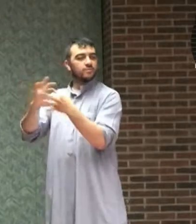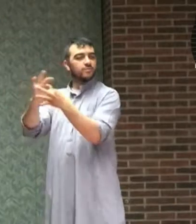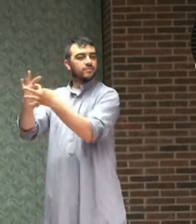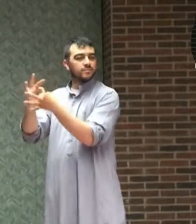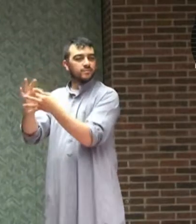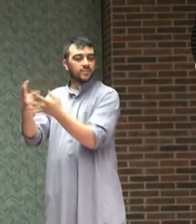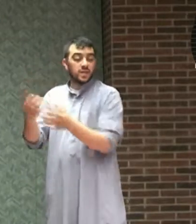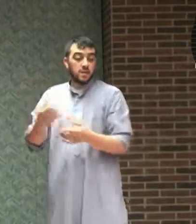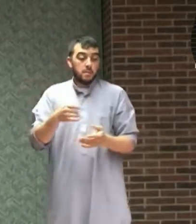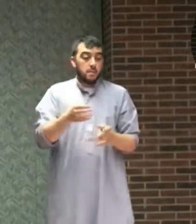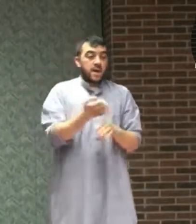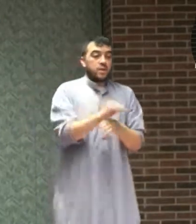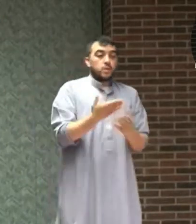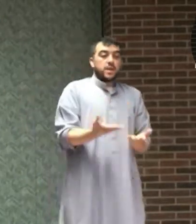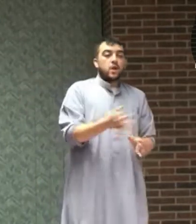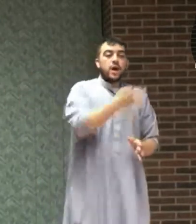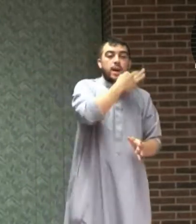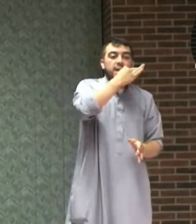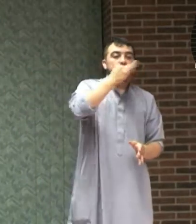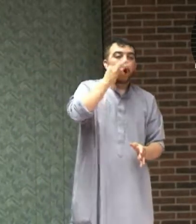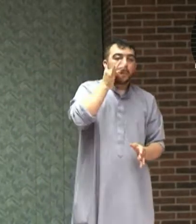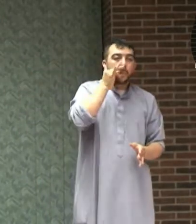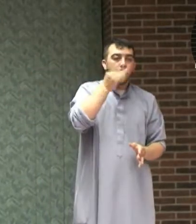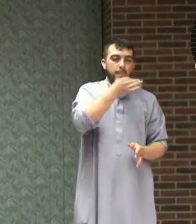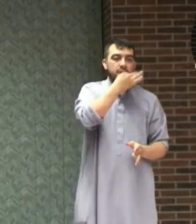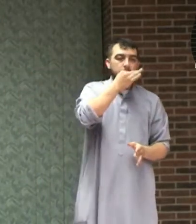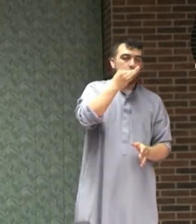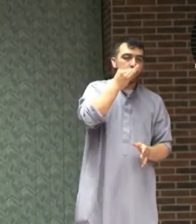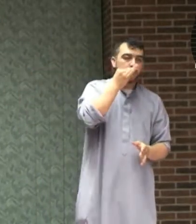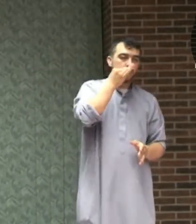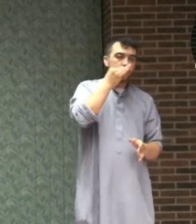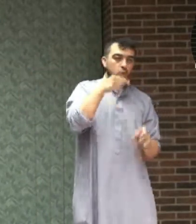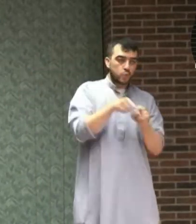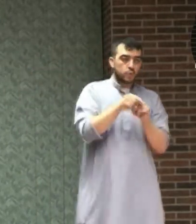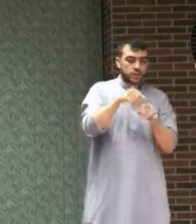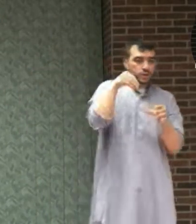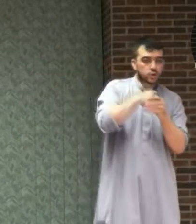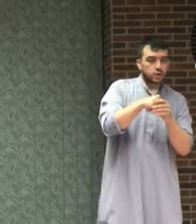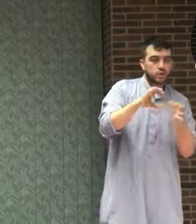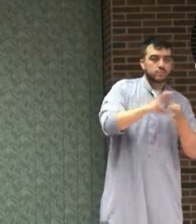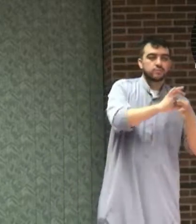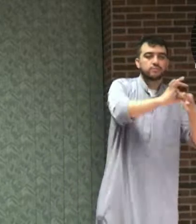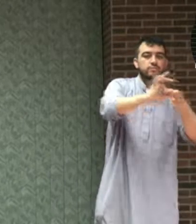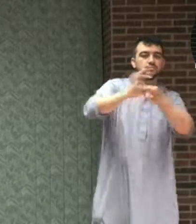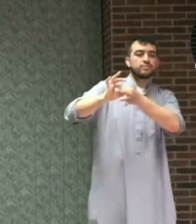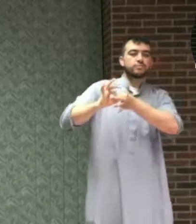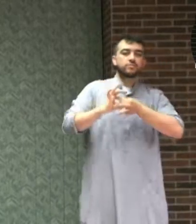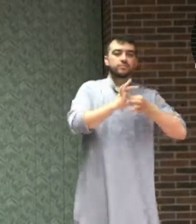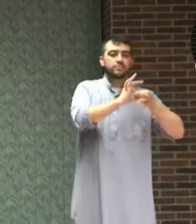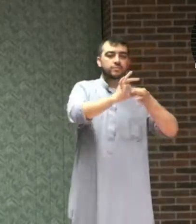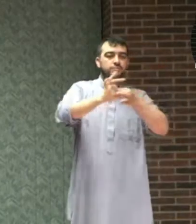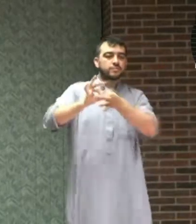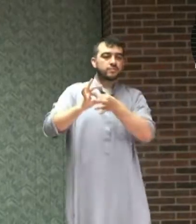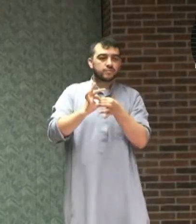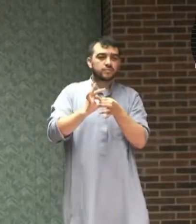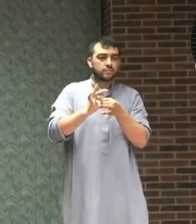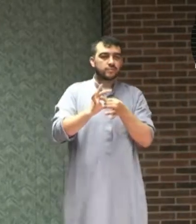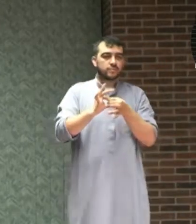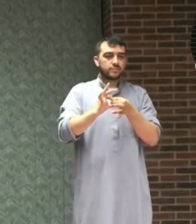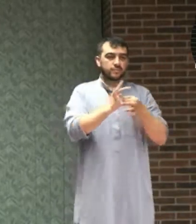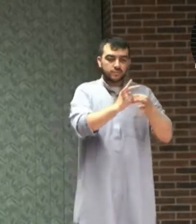siyam que nous venons d'accomplir, nous voyons également que dans ce siyam, il y a cet appel à l'unité.